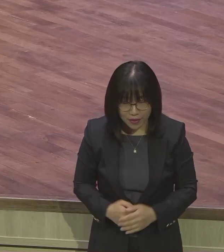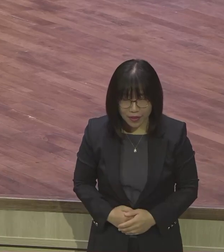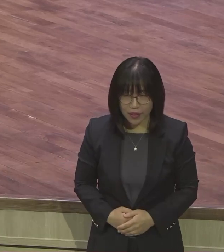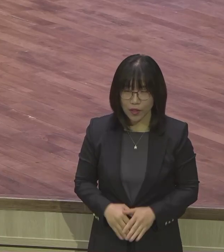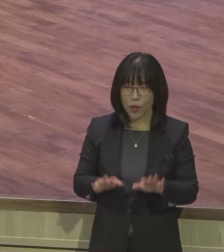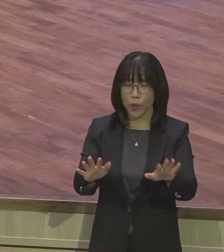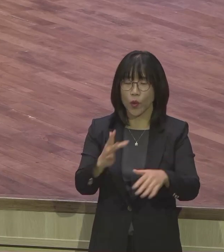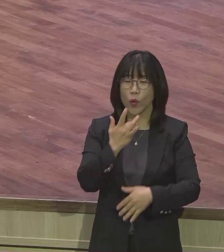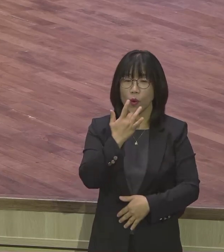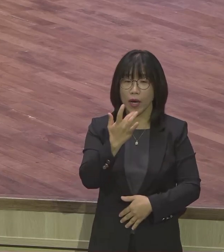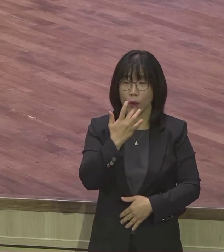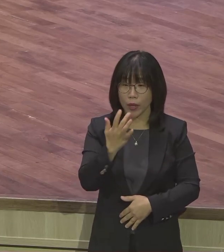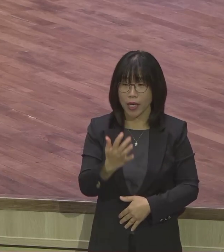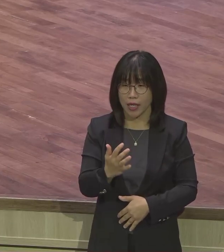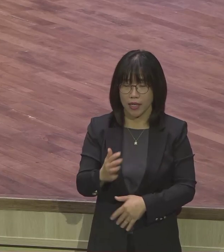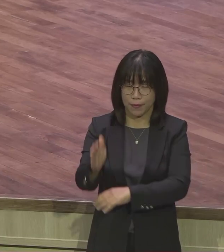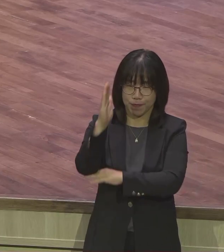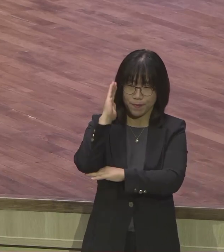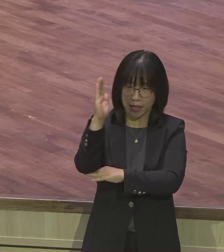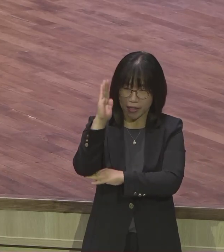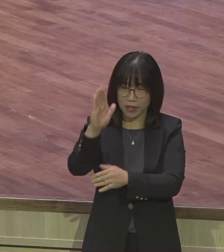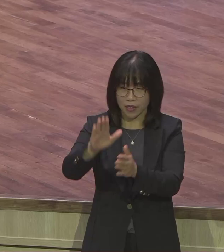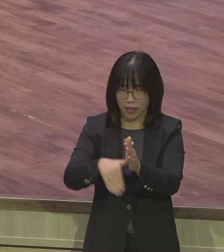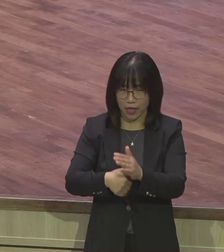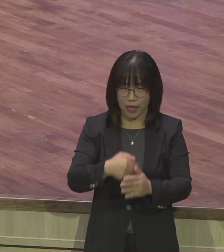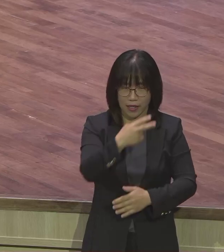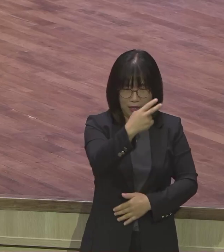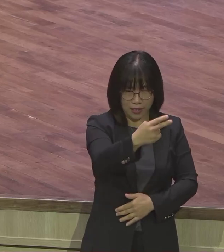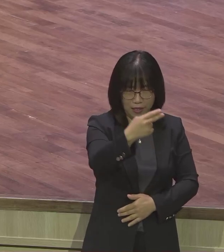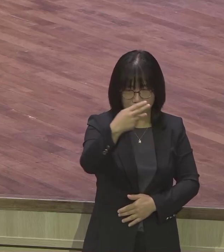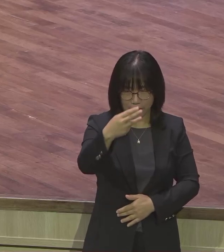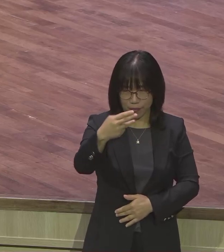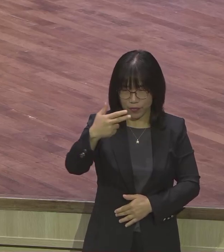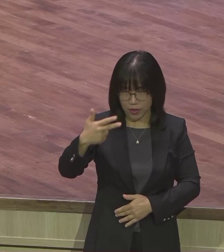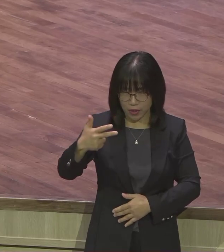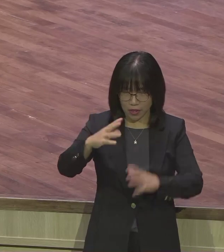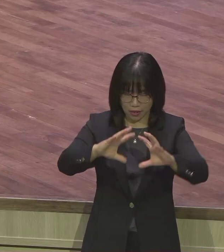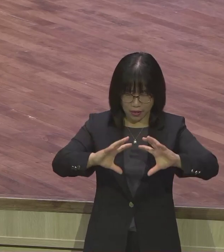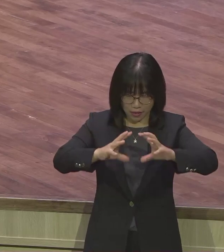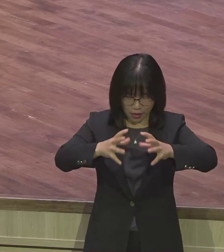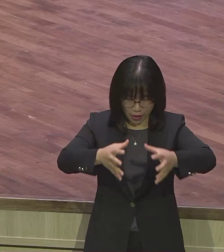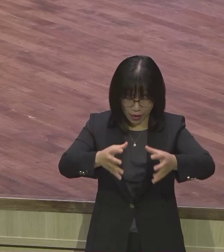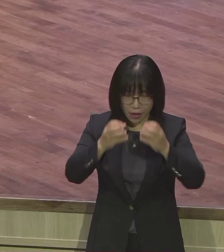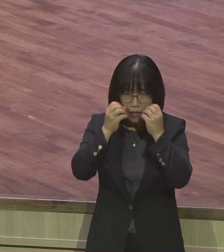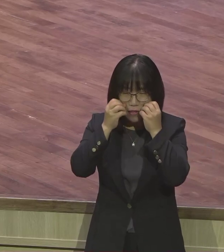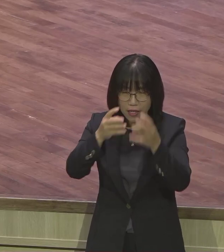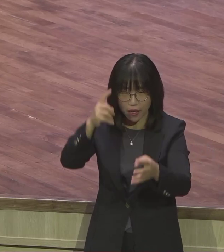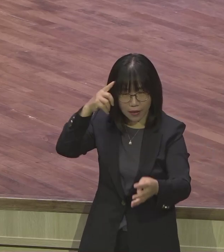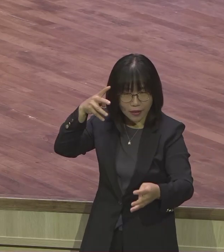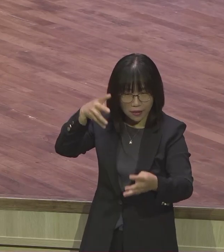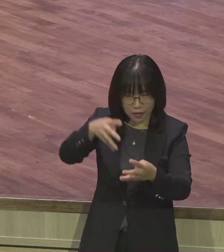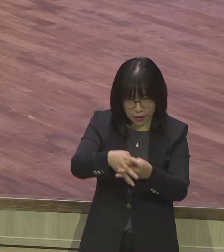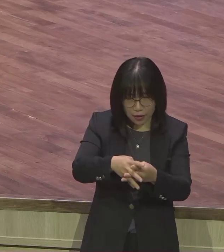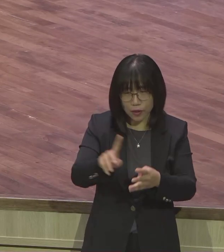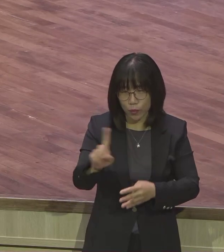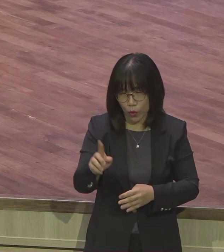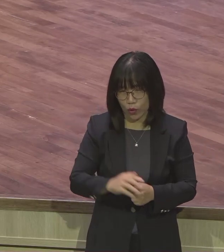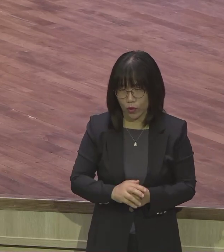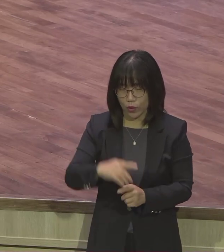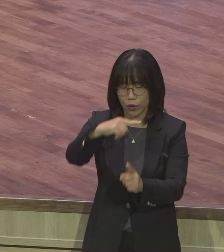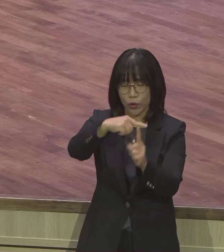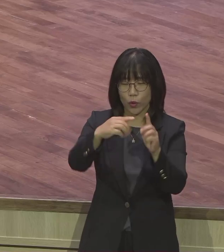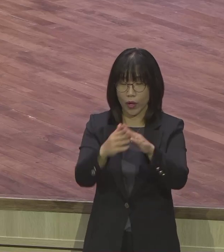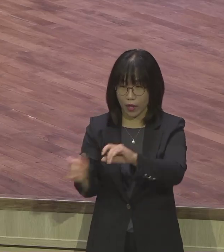화요 집회를 통해서 237 현장의 새틀, 교회 부흥의